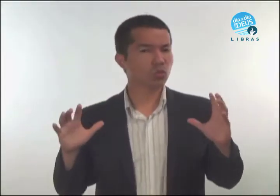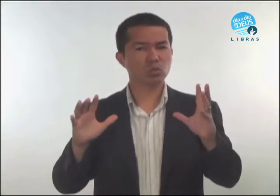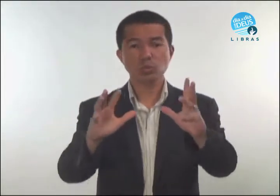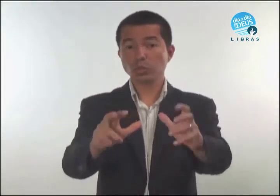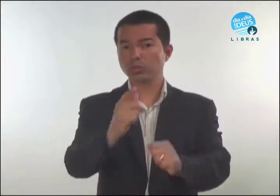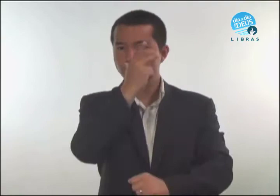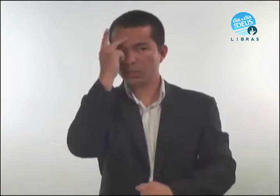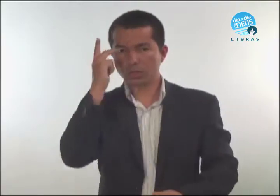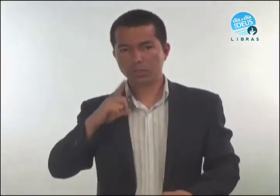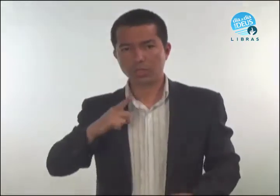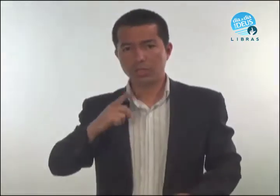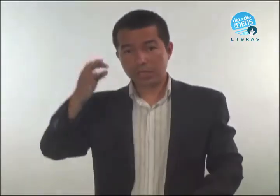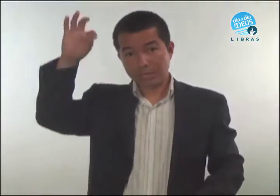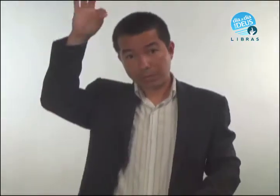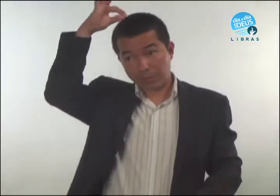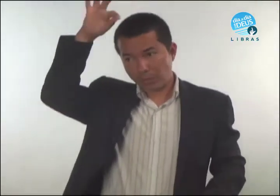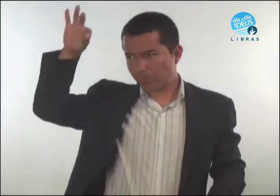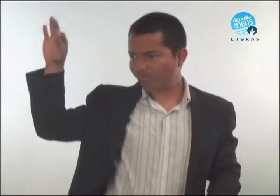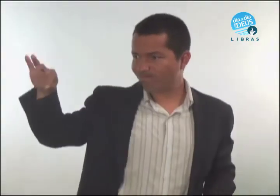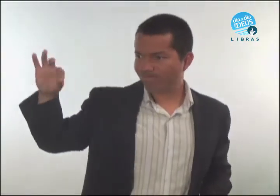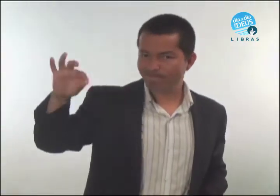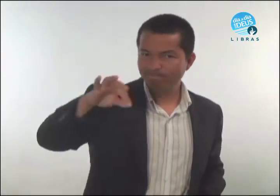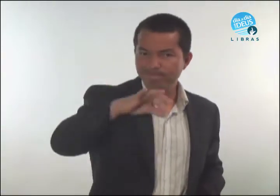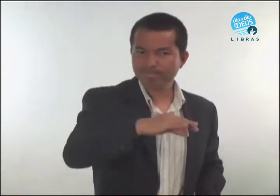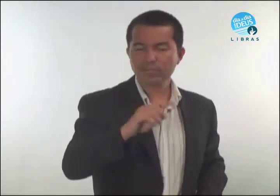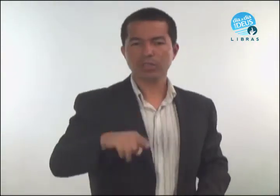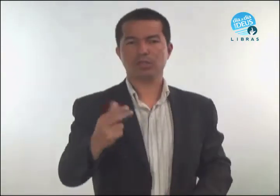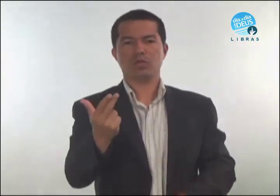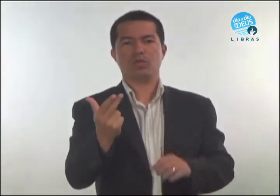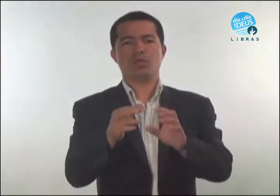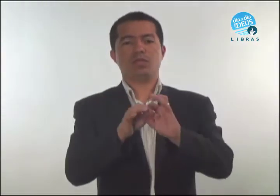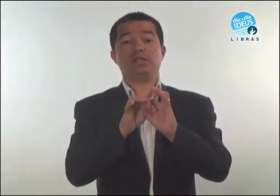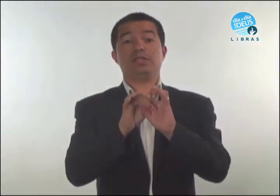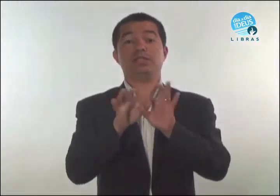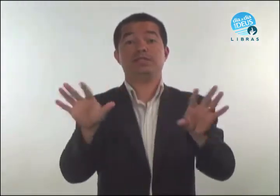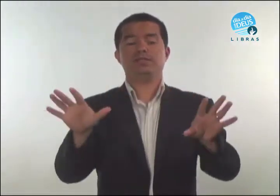tempo da gente estar liberado de todas as coisas para fazer o projeto de Deus.